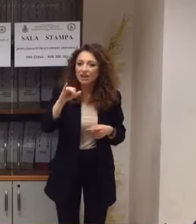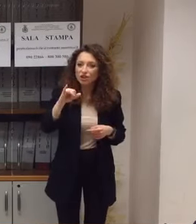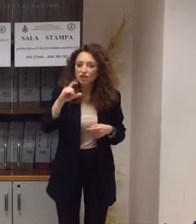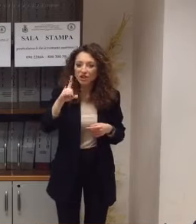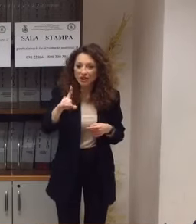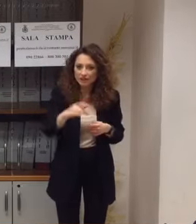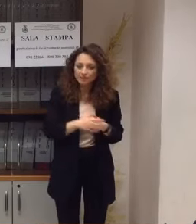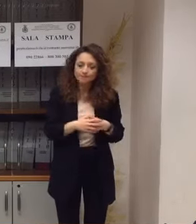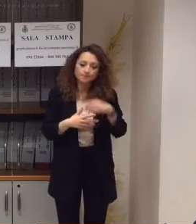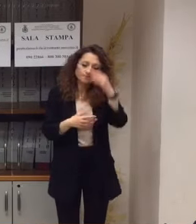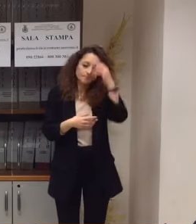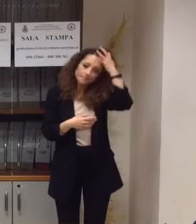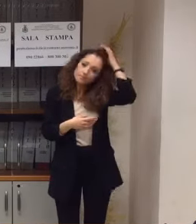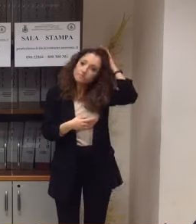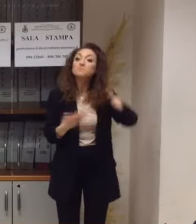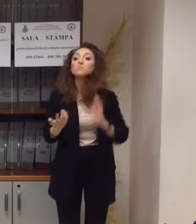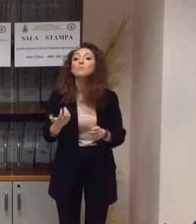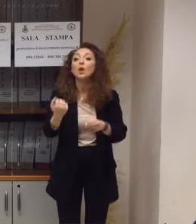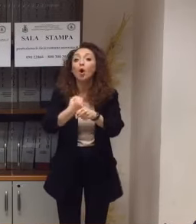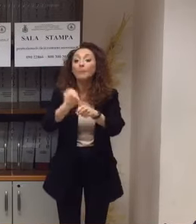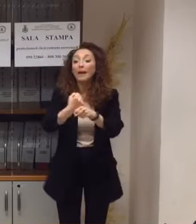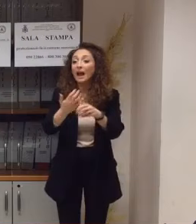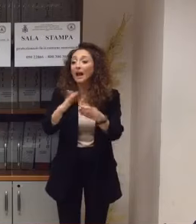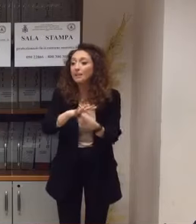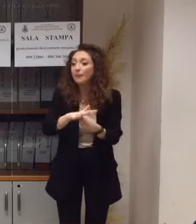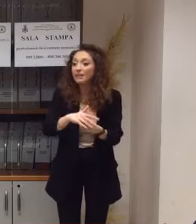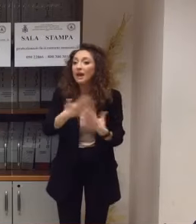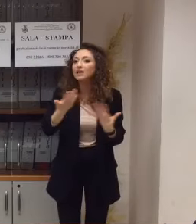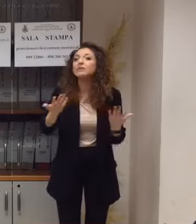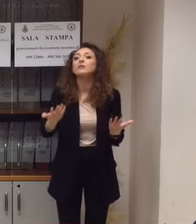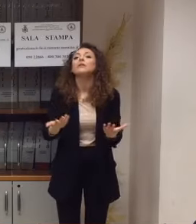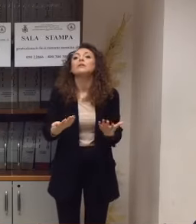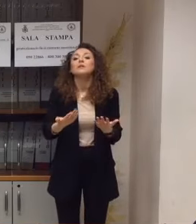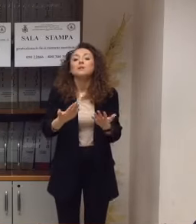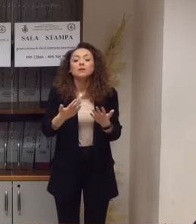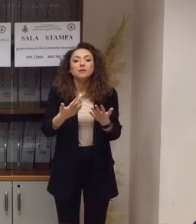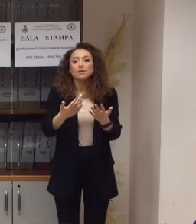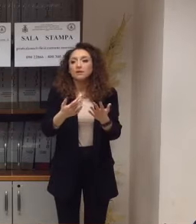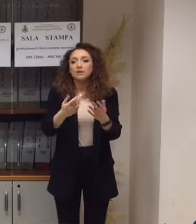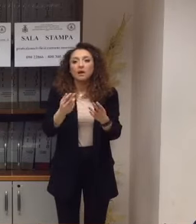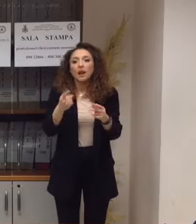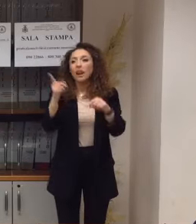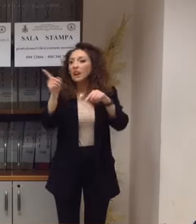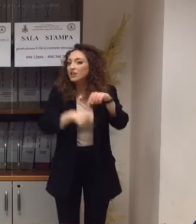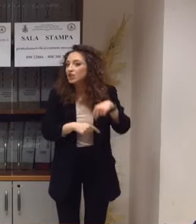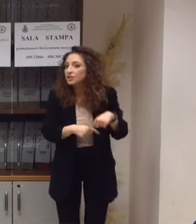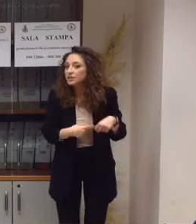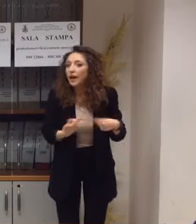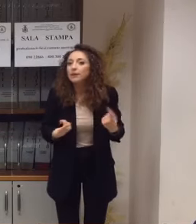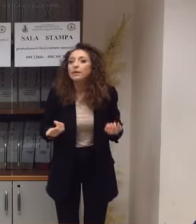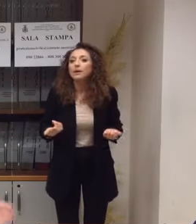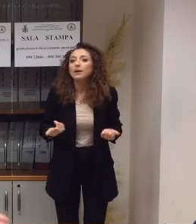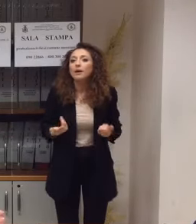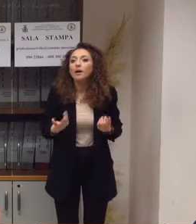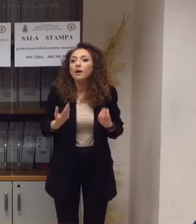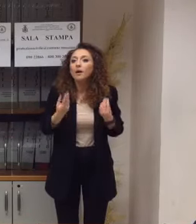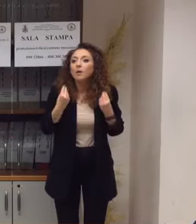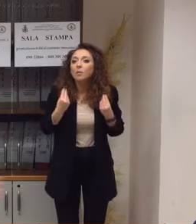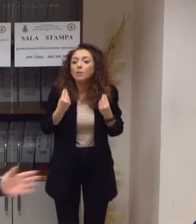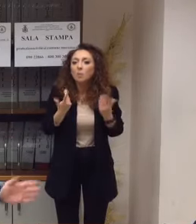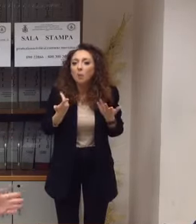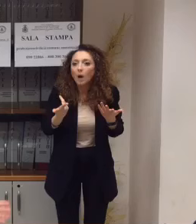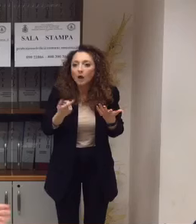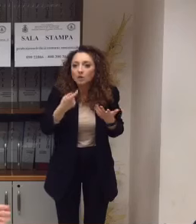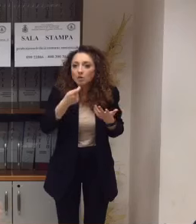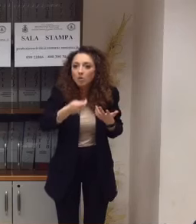operai che sono tutti dipendenti, che sono stati licenziati e che la prenderanno forse, fine maggio, fine aprile,